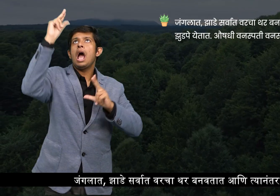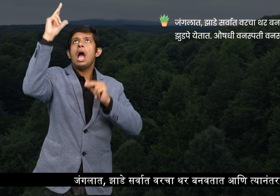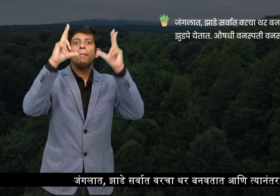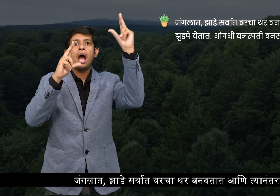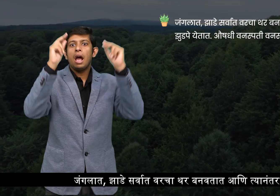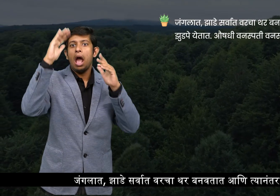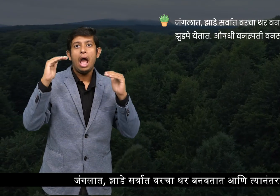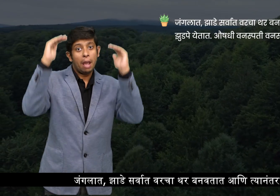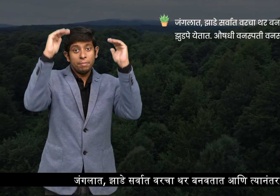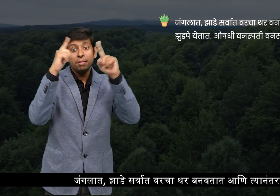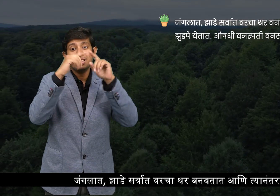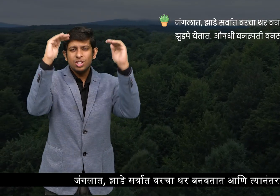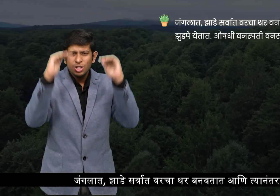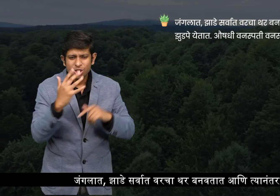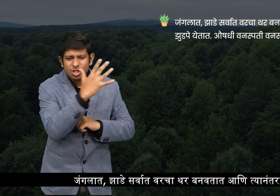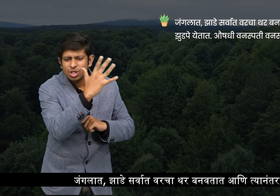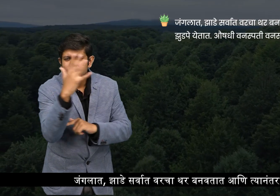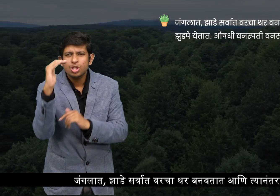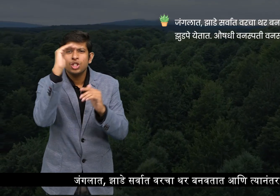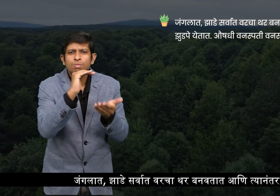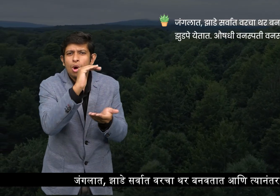बनवतात आणि त्यानंतर झुडपे येतात.